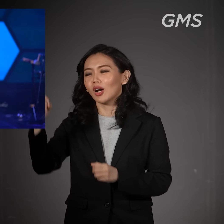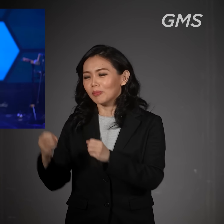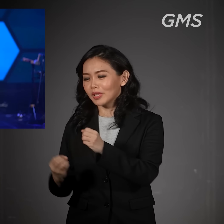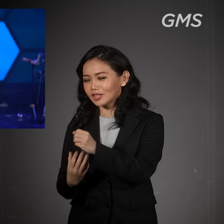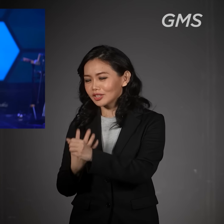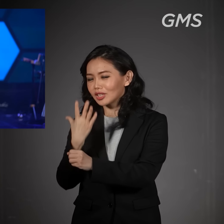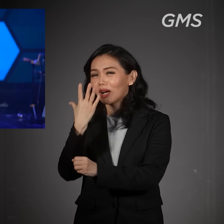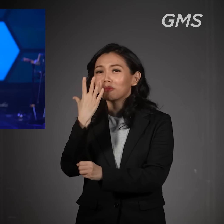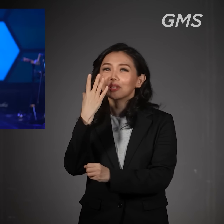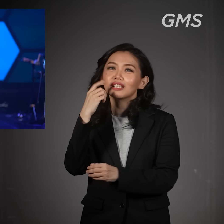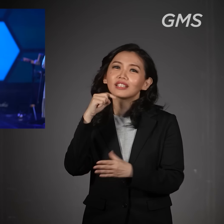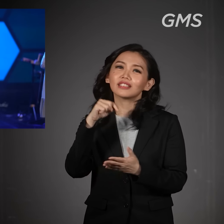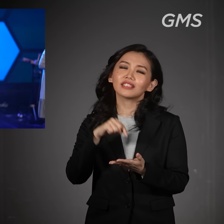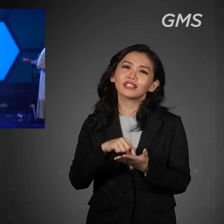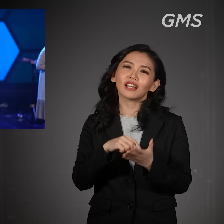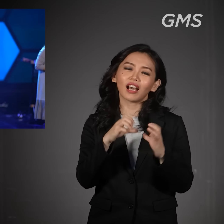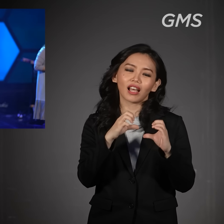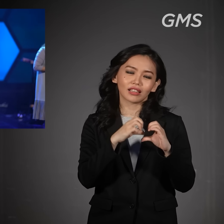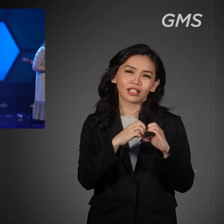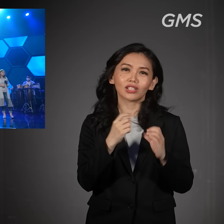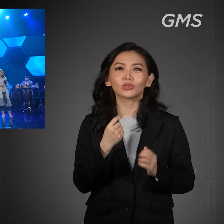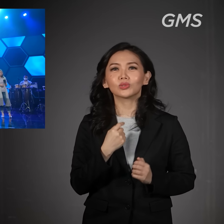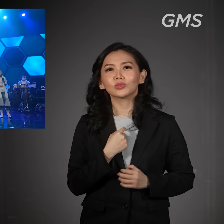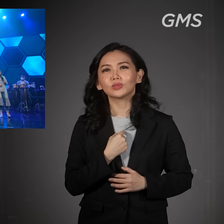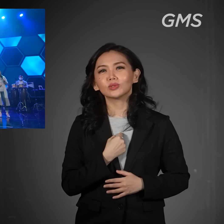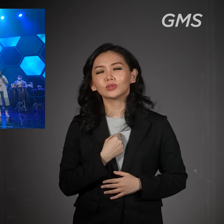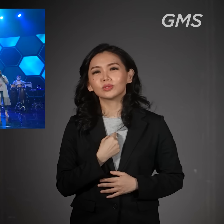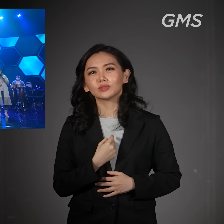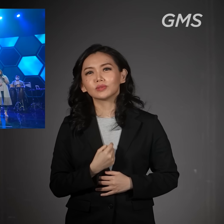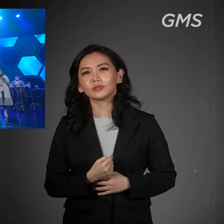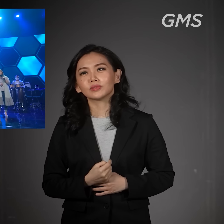bersemi di hatiku,